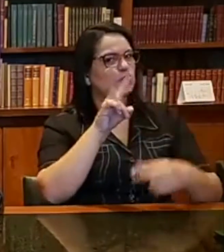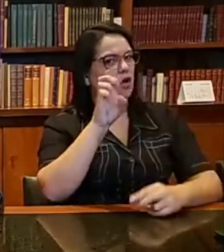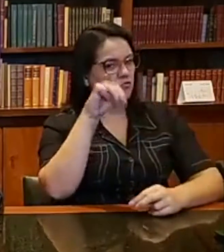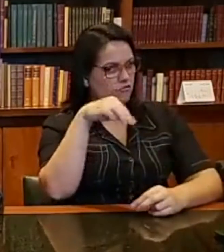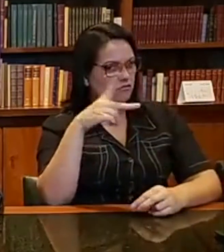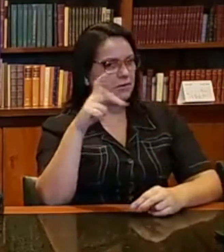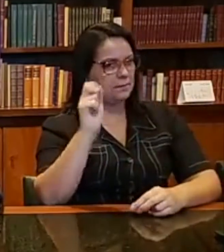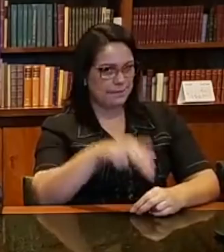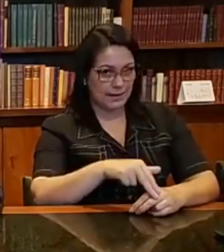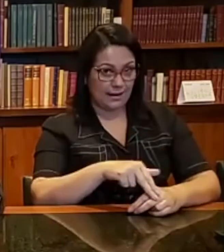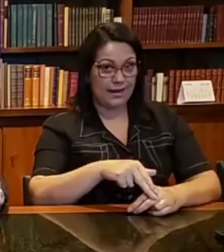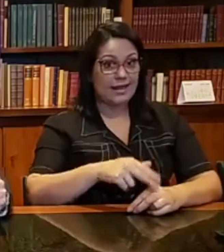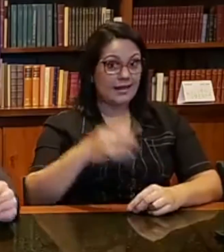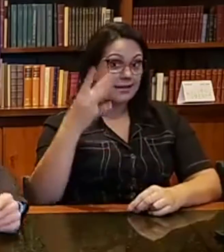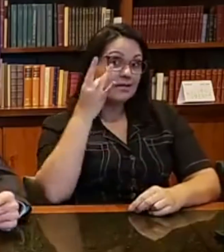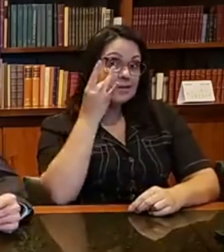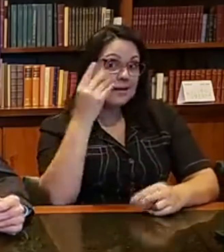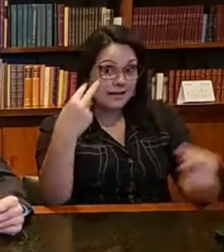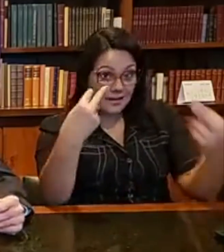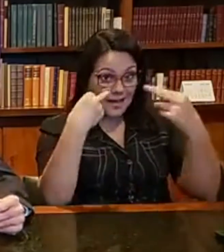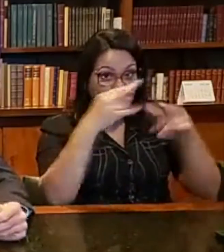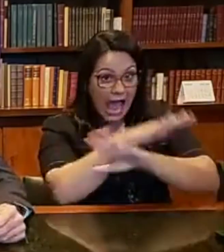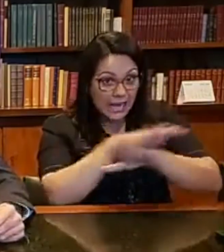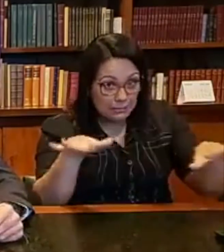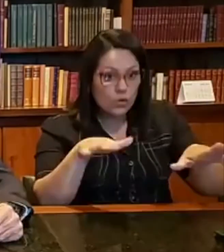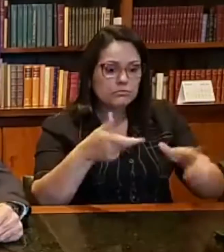que poucos órgãos